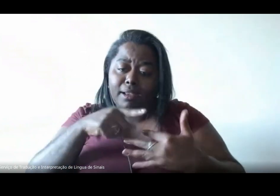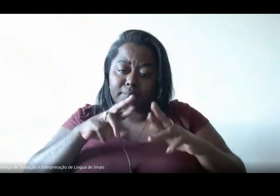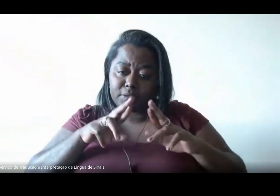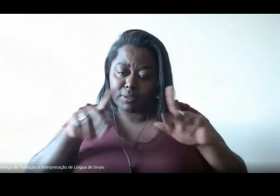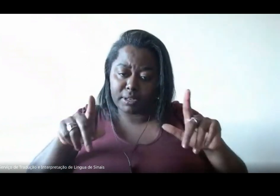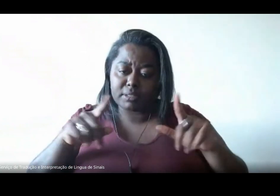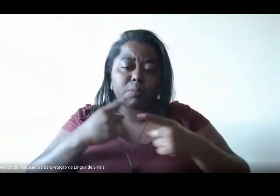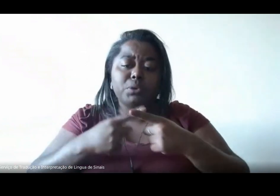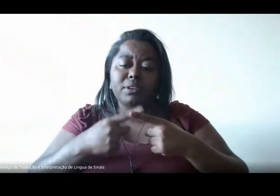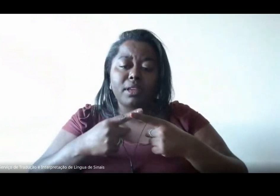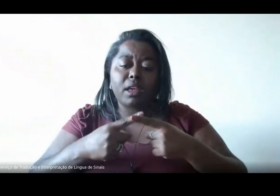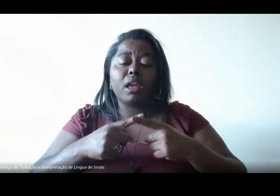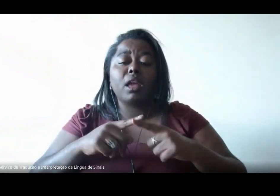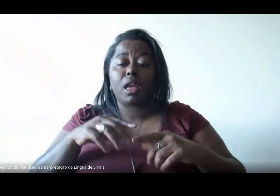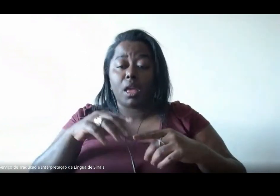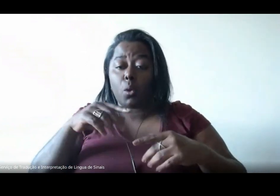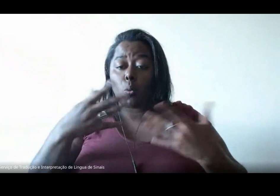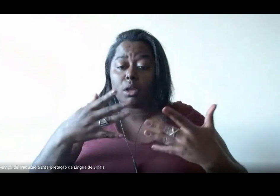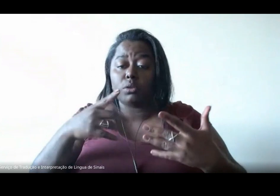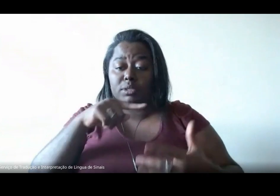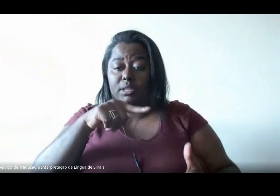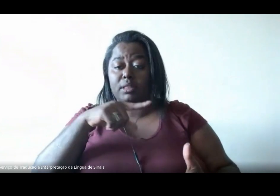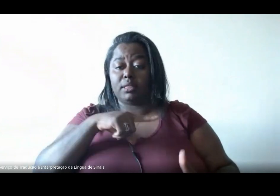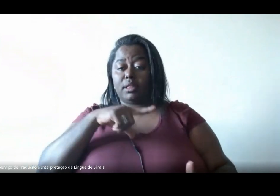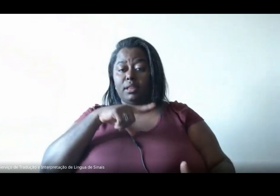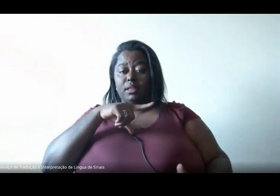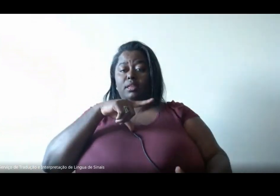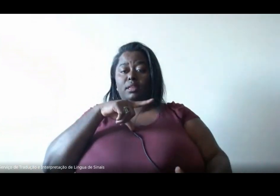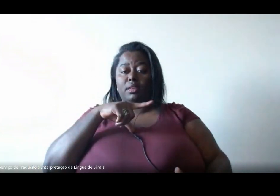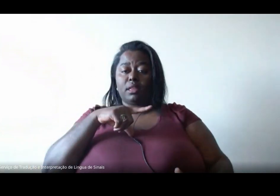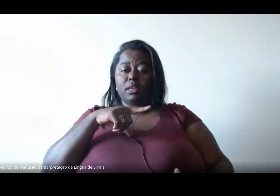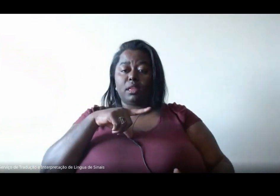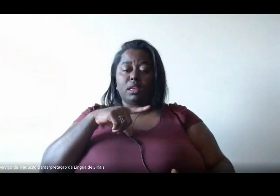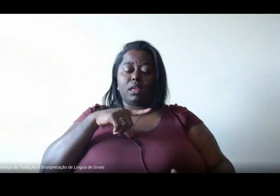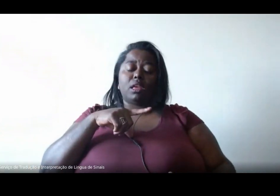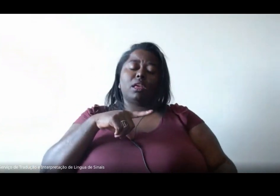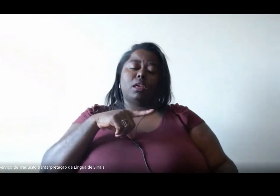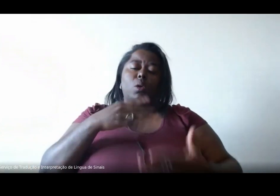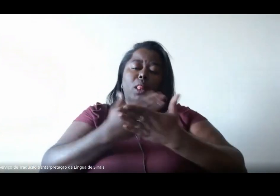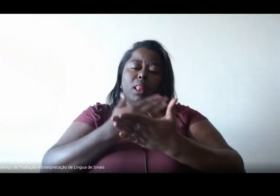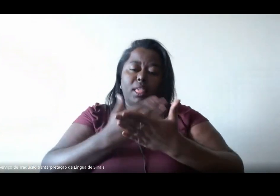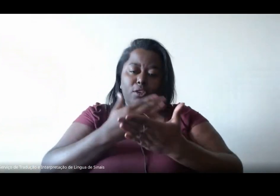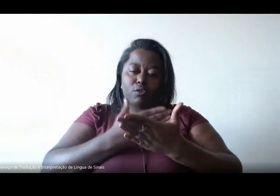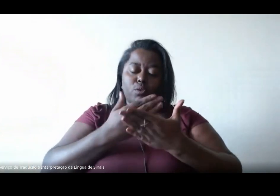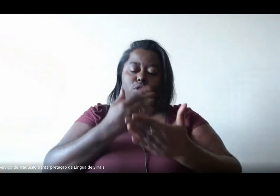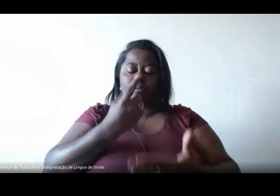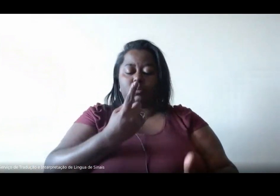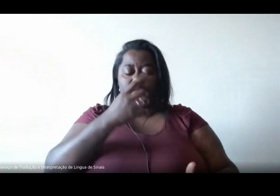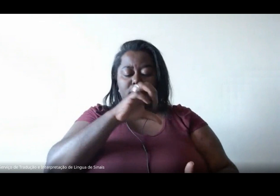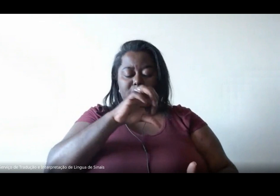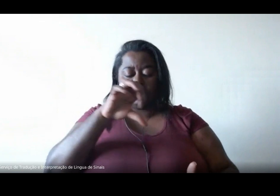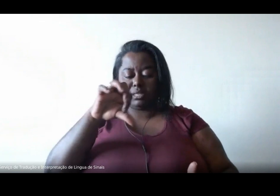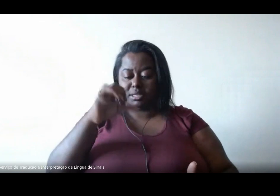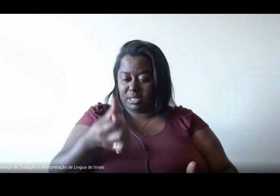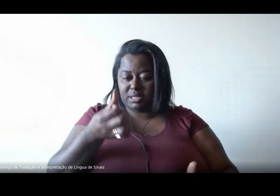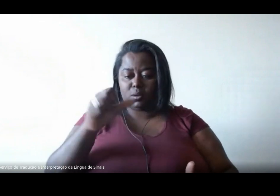explicar essa diferença porque ela vem ao encontro das ideias de Albuax, naquele livro lindo dele, de 1968,